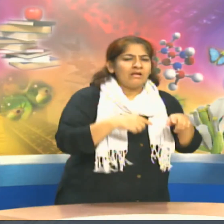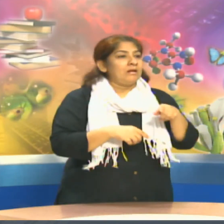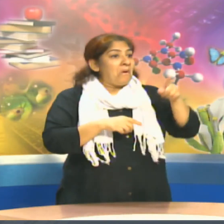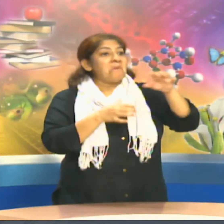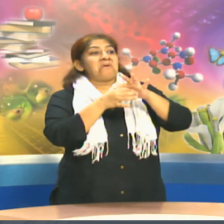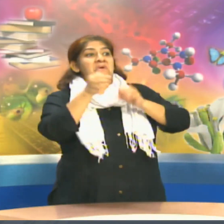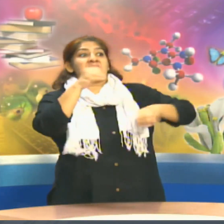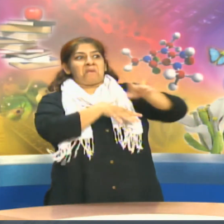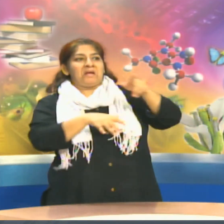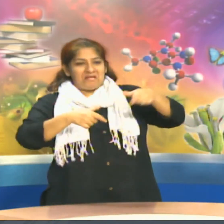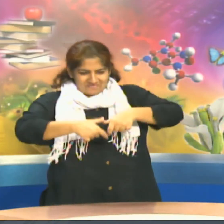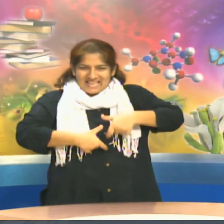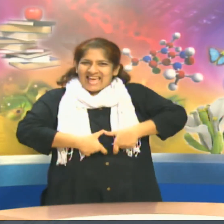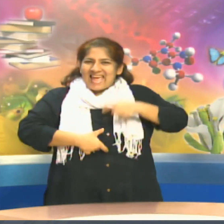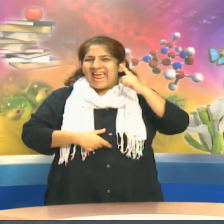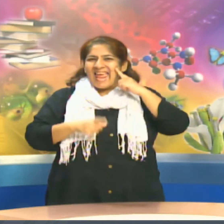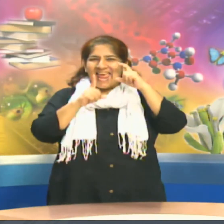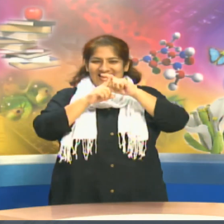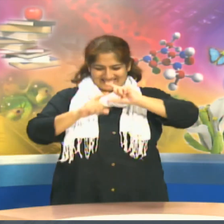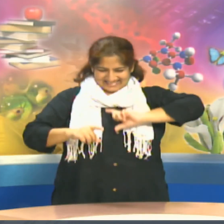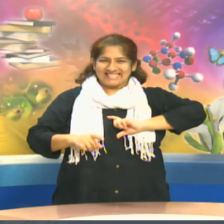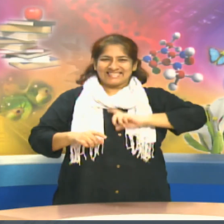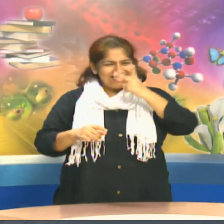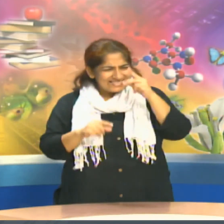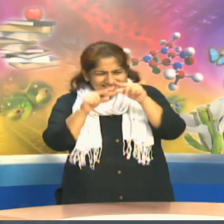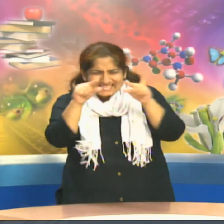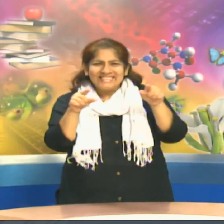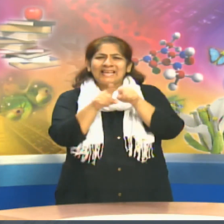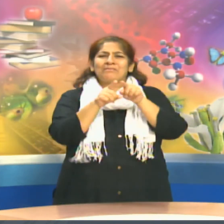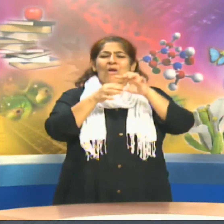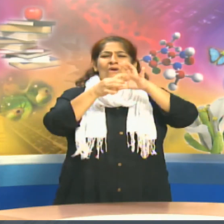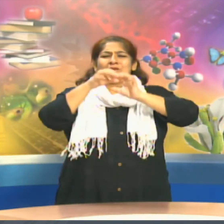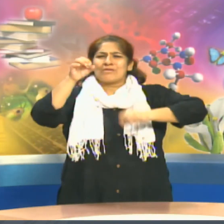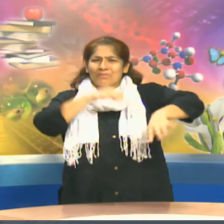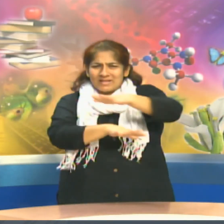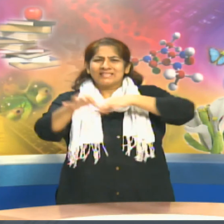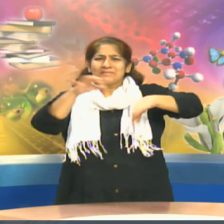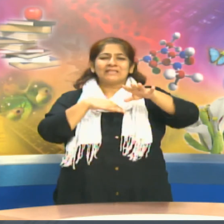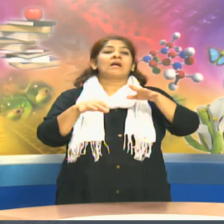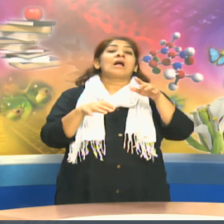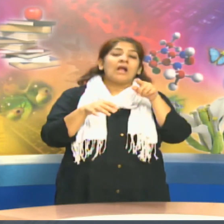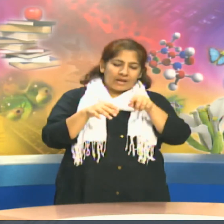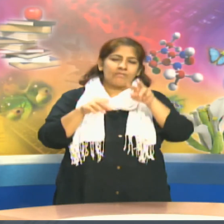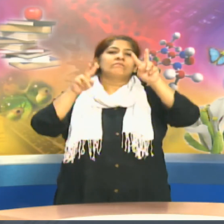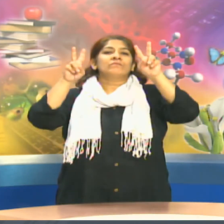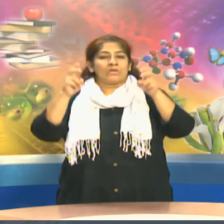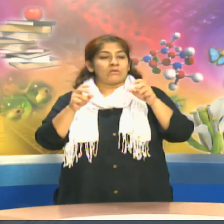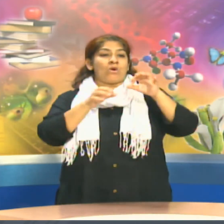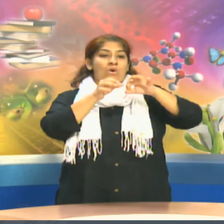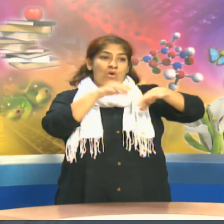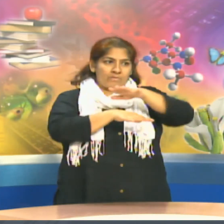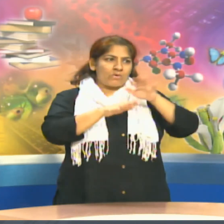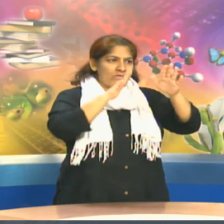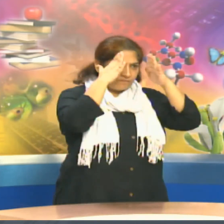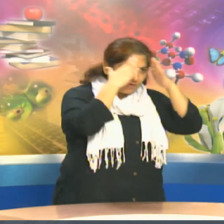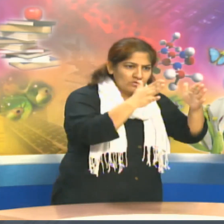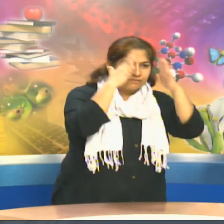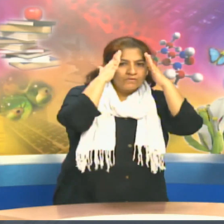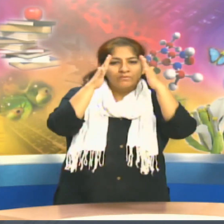places. So, that is why, like if I get any